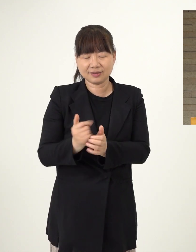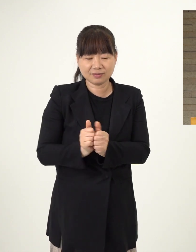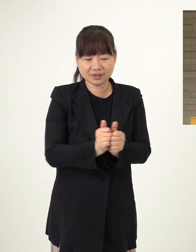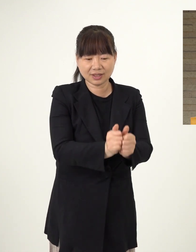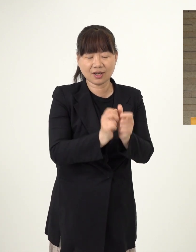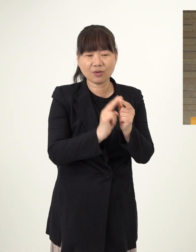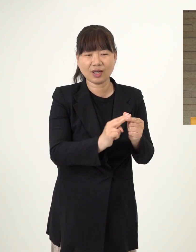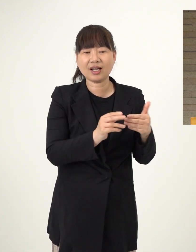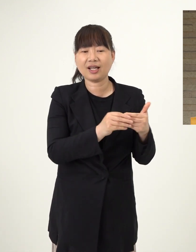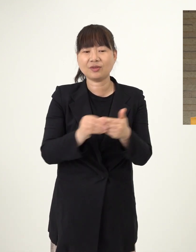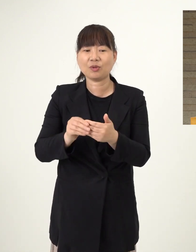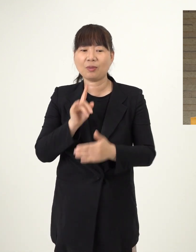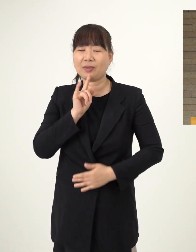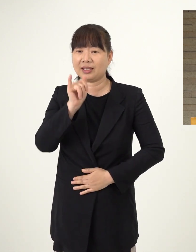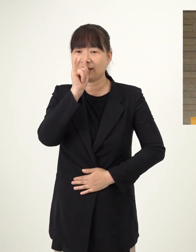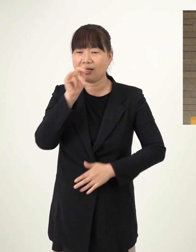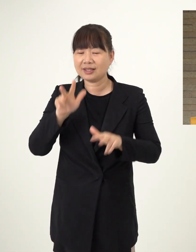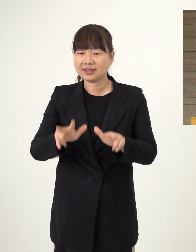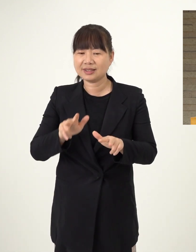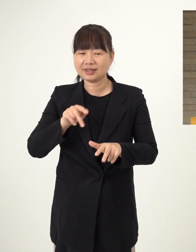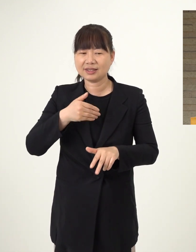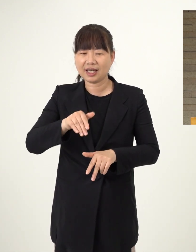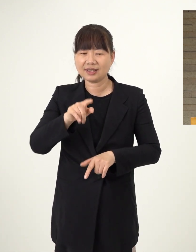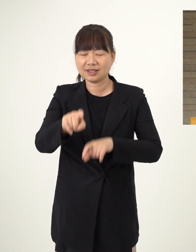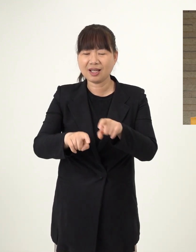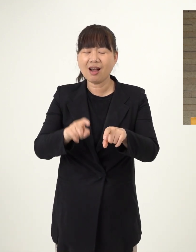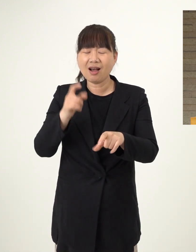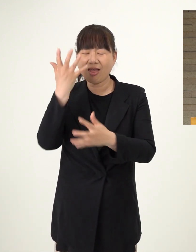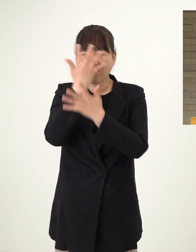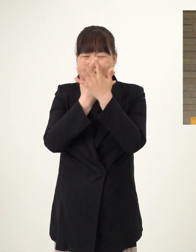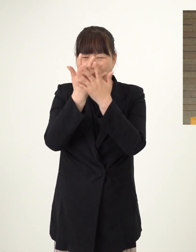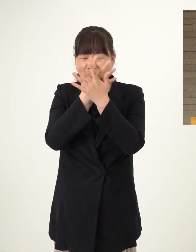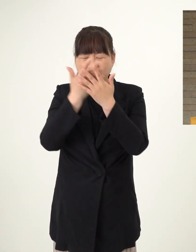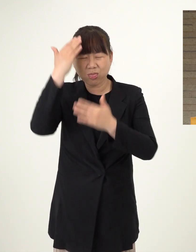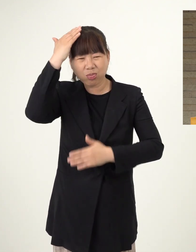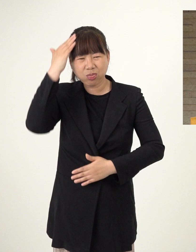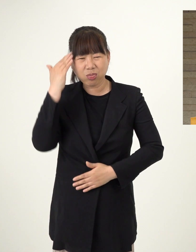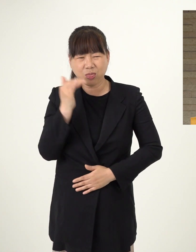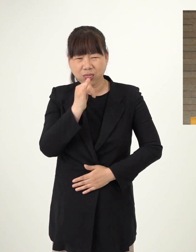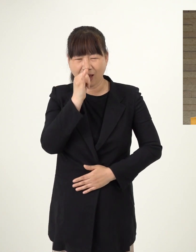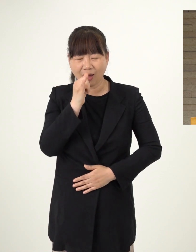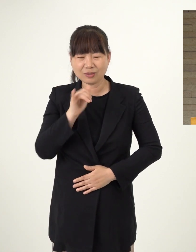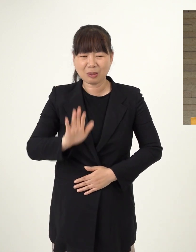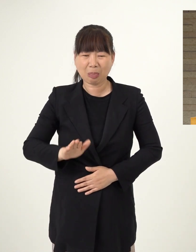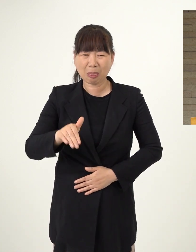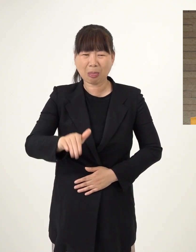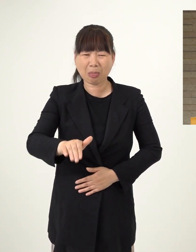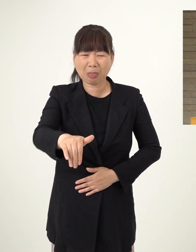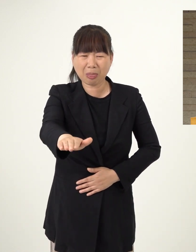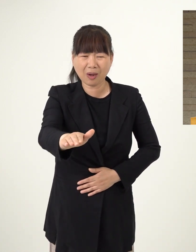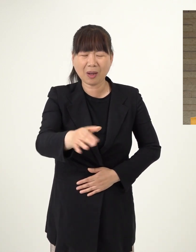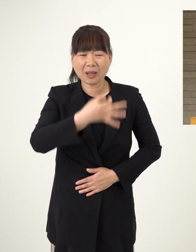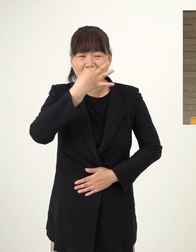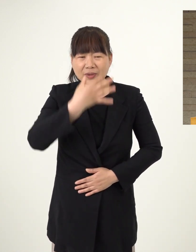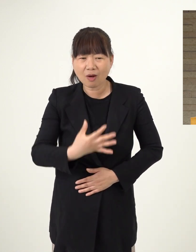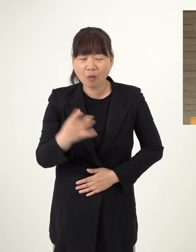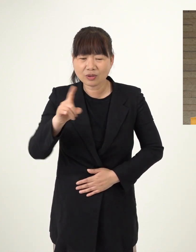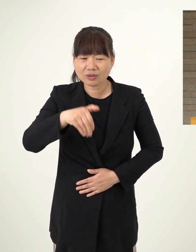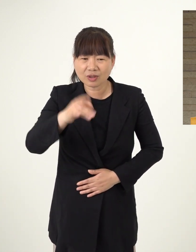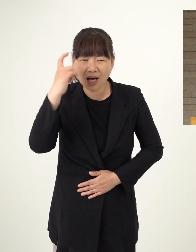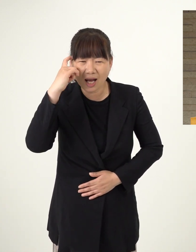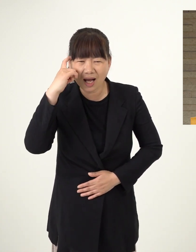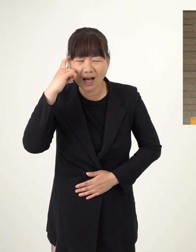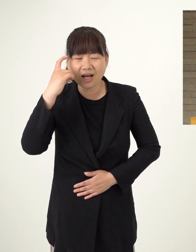겁니다. 그러니까 지금 내가 가는 길이 먹장구름이 가득 덮이고 또 길이 울퉁불퉁하고 어디로 가는지 왜